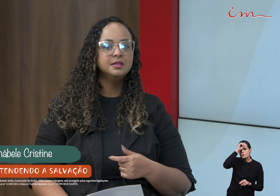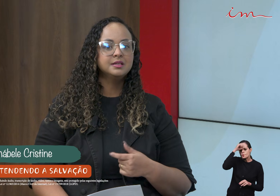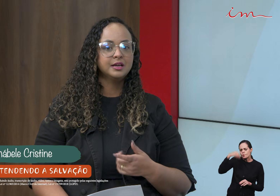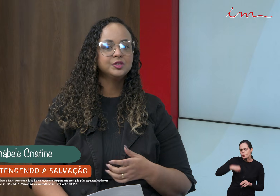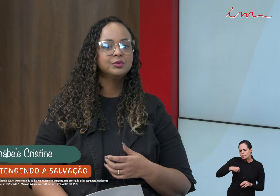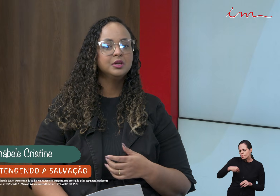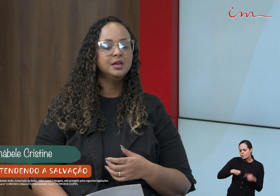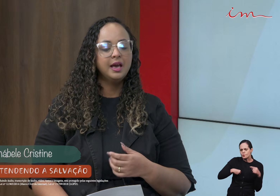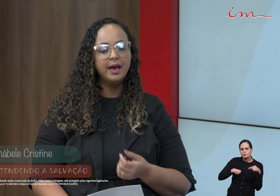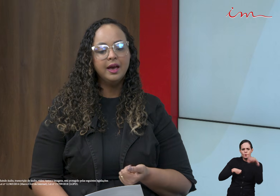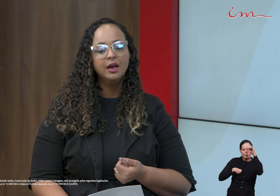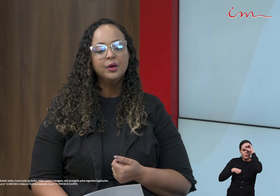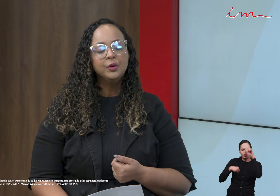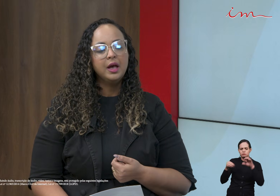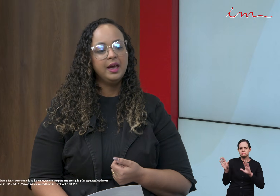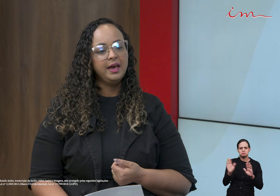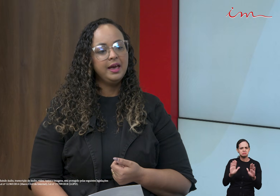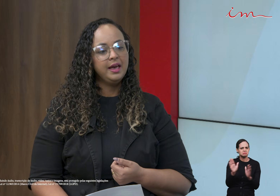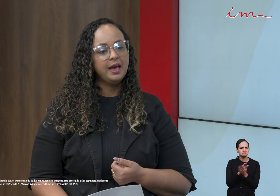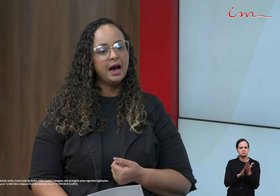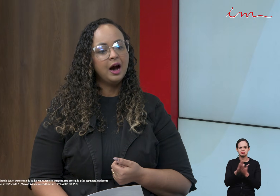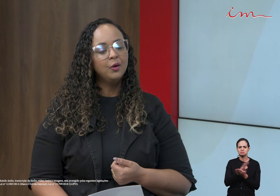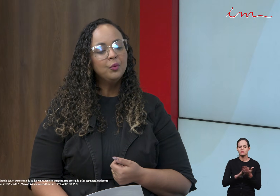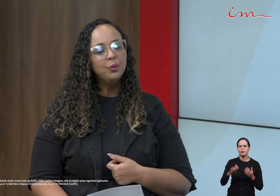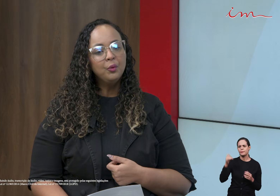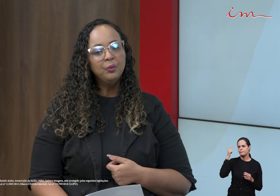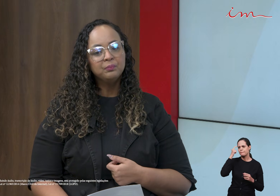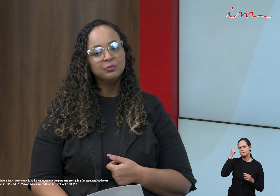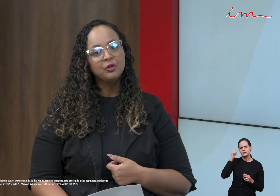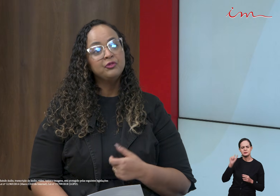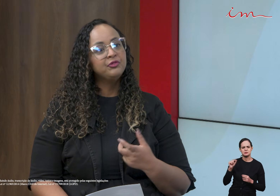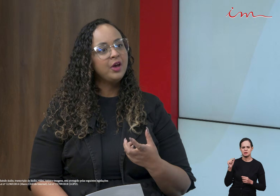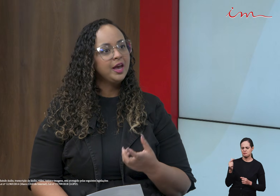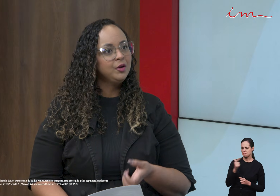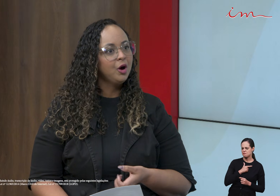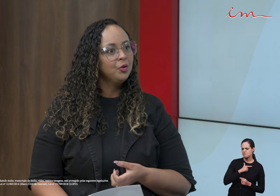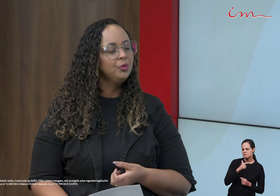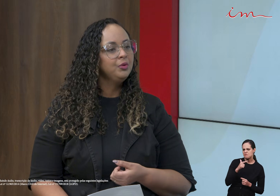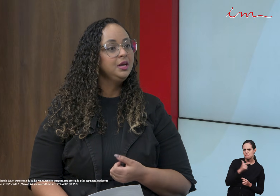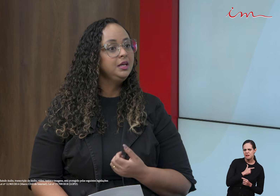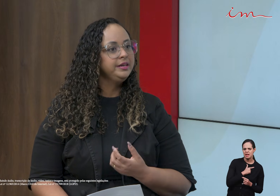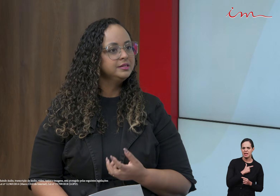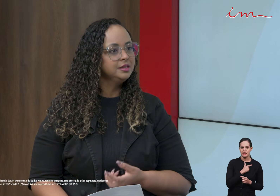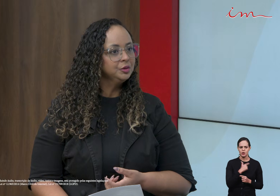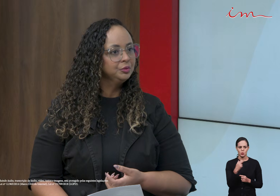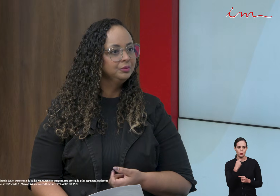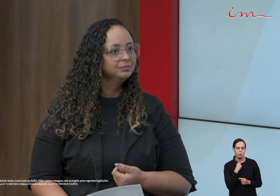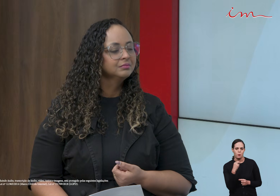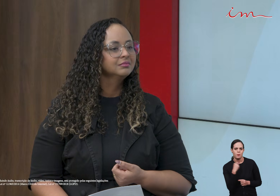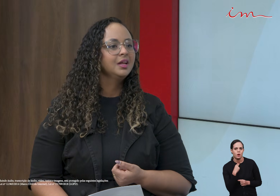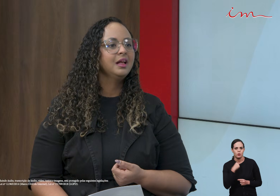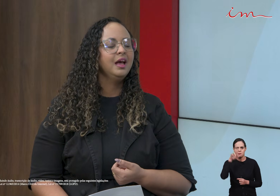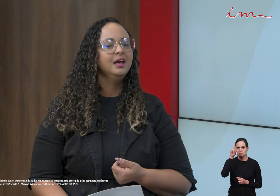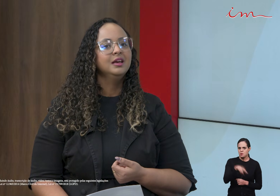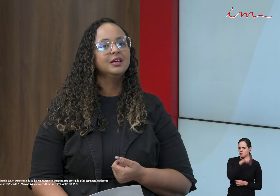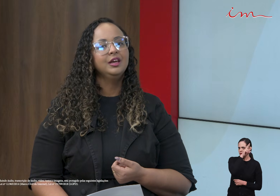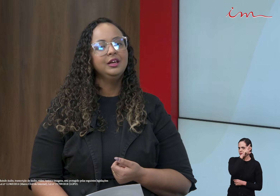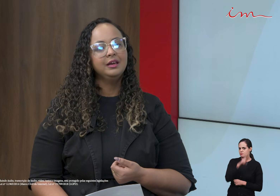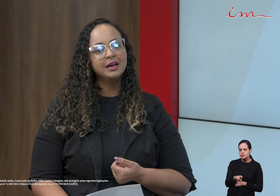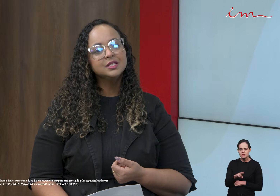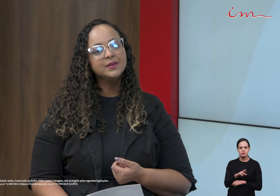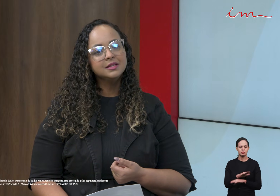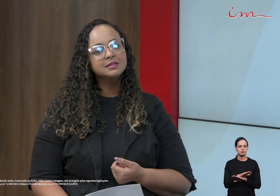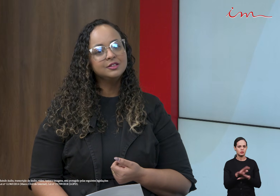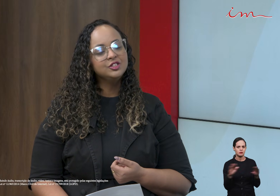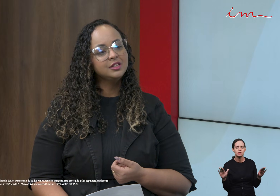Às vezes eles acham que é algo feio, algo ilícito, né,